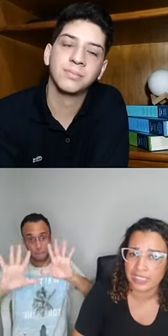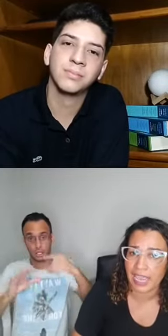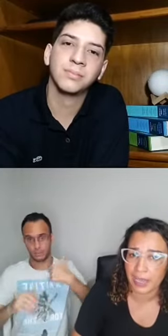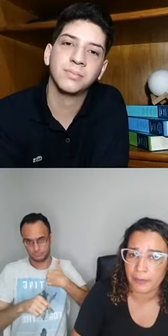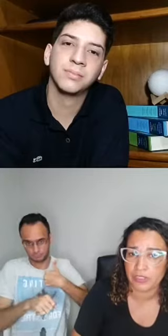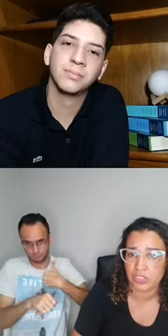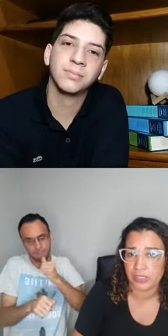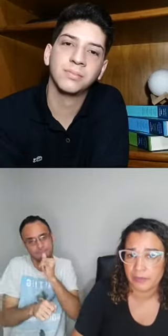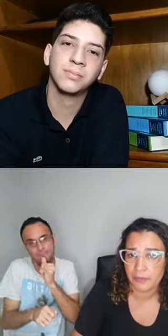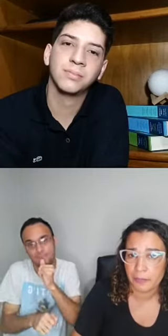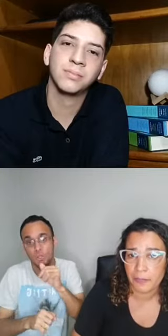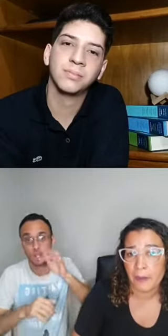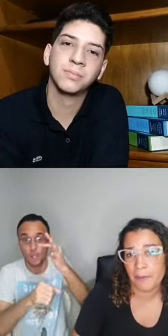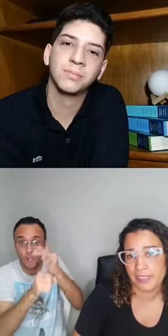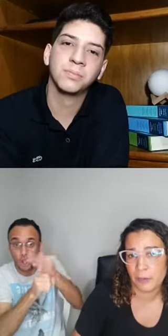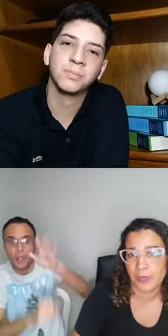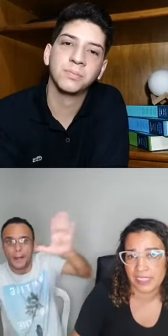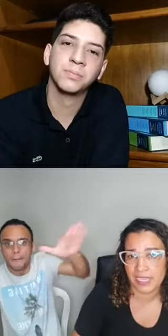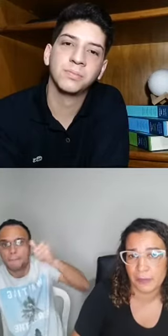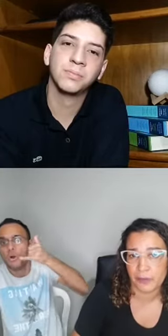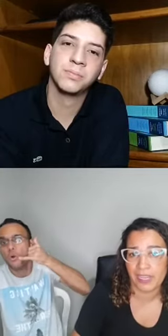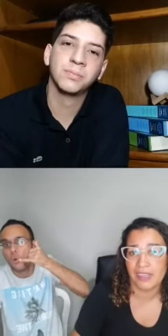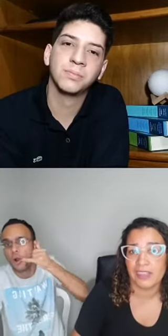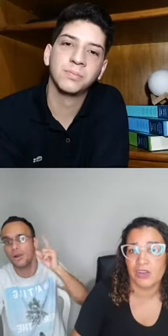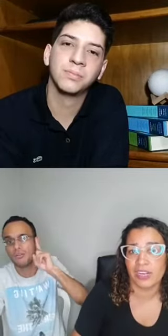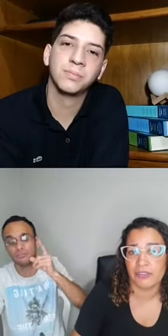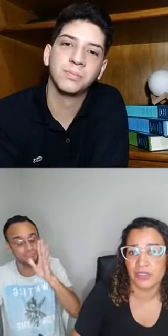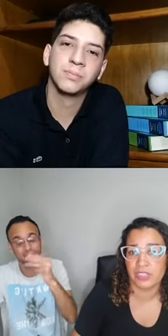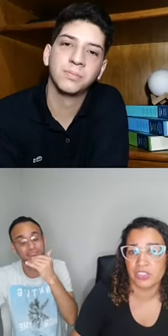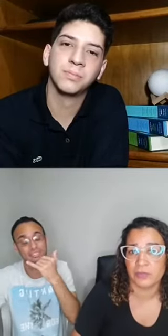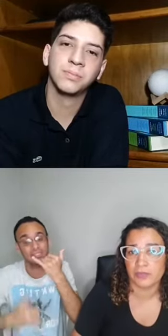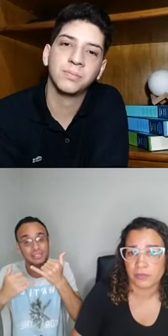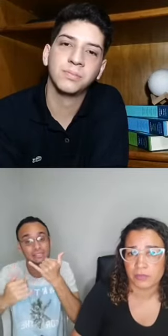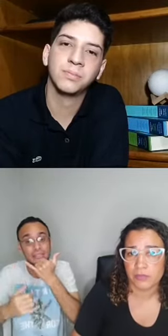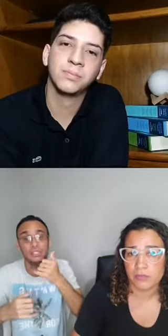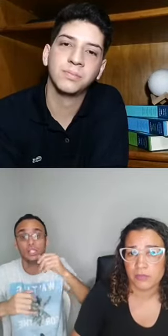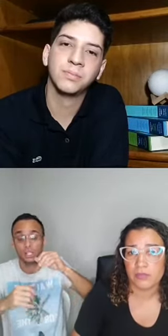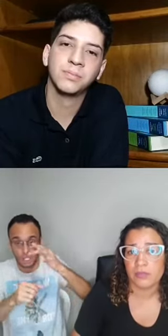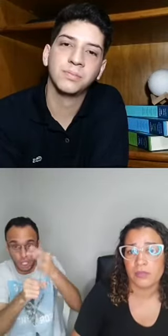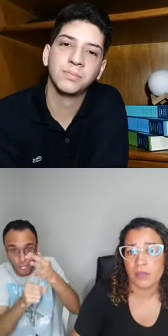de intérprete. Mas eu, por exemplo, né, igual na Fiat,